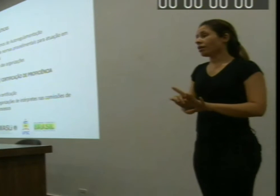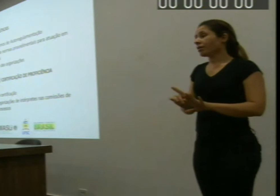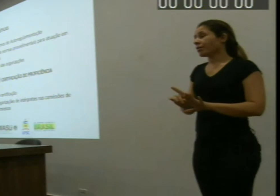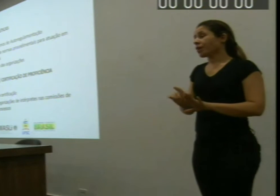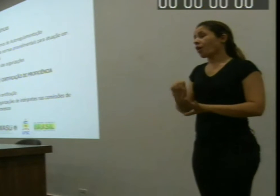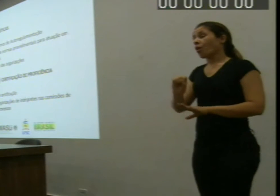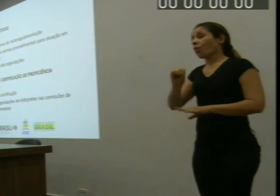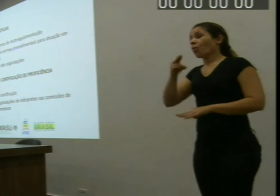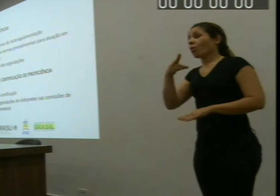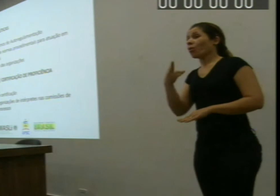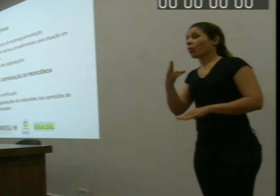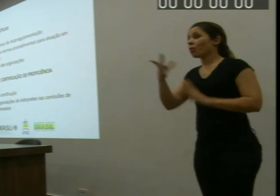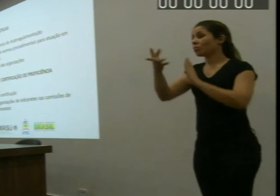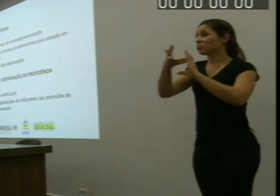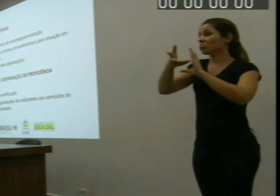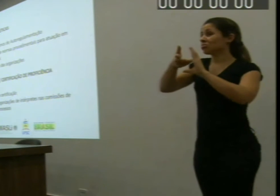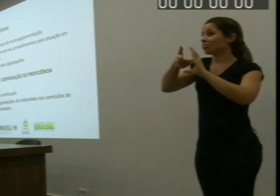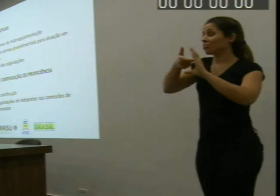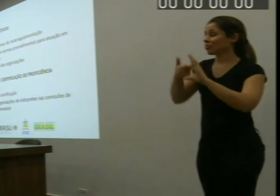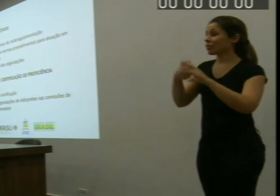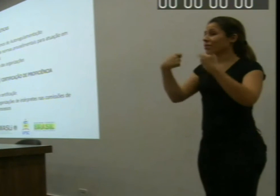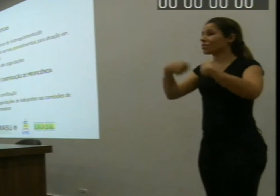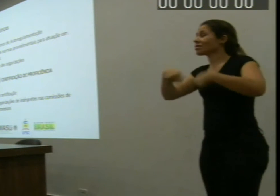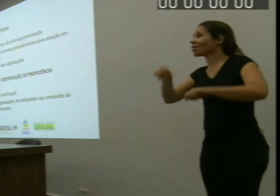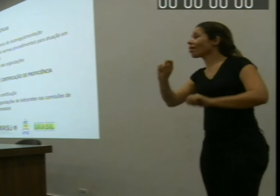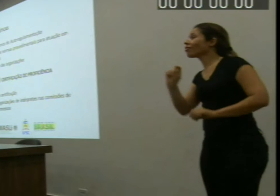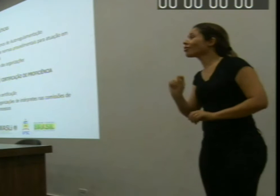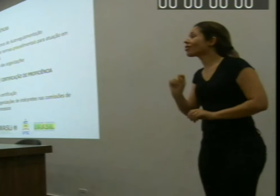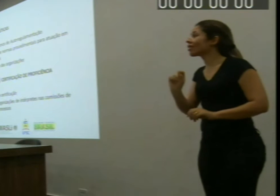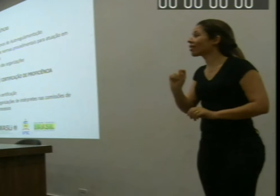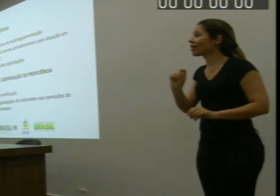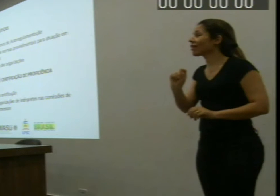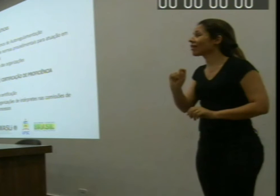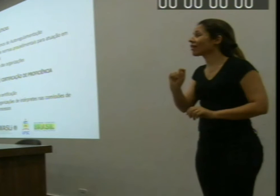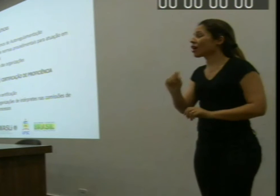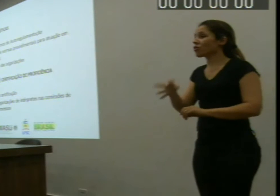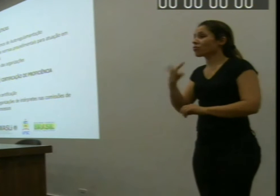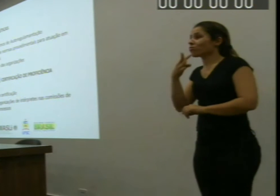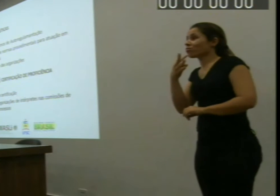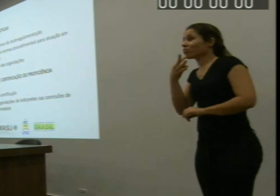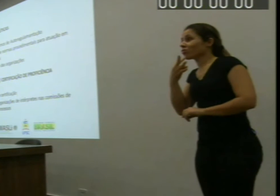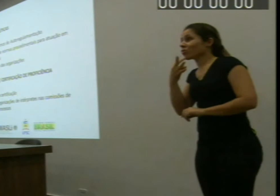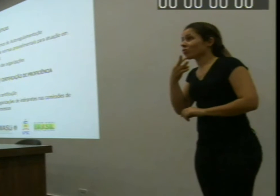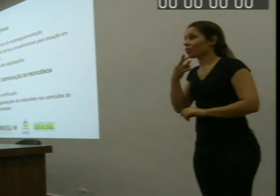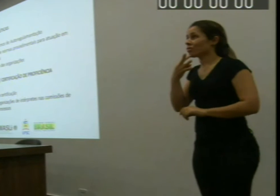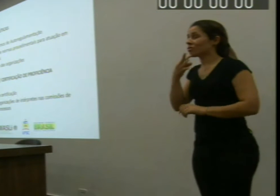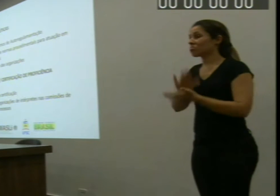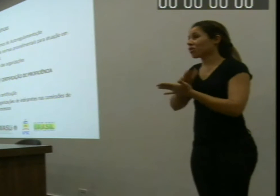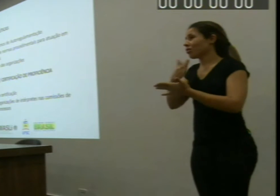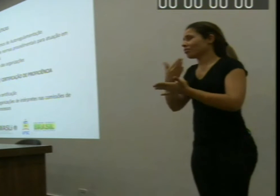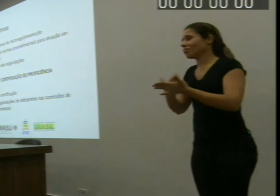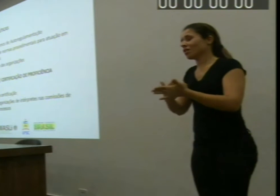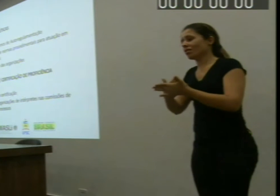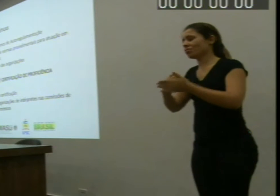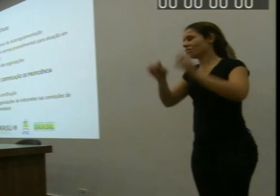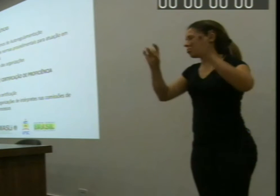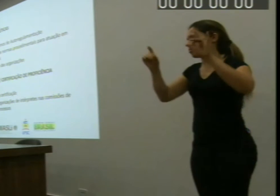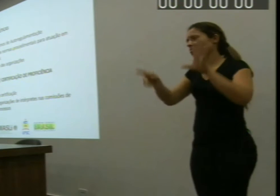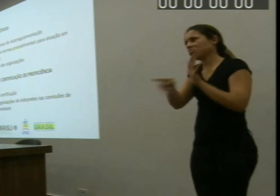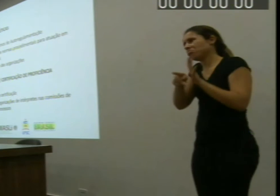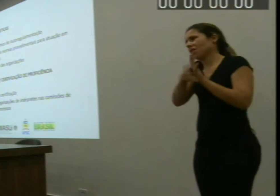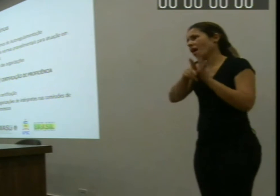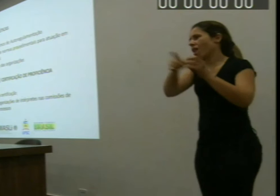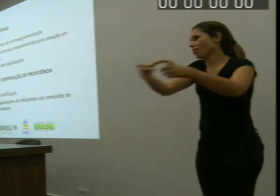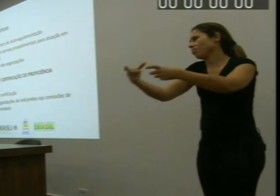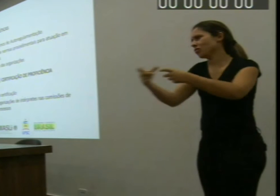pribas não deveria ter o mínimo de exigência de conhecimento para o intérprete de Conferência o intérprete jurídico intérprete médico